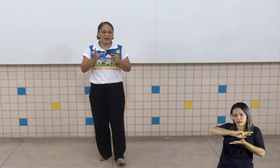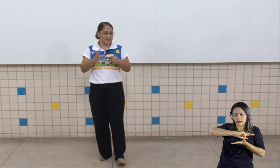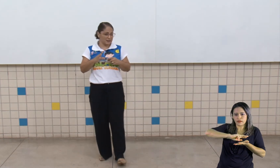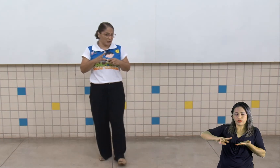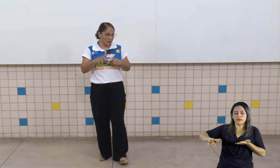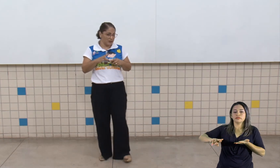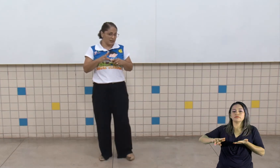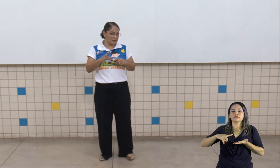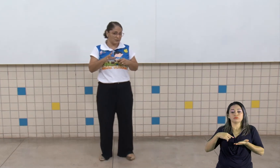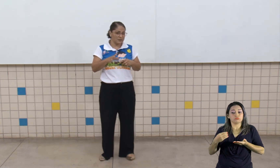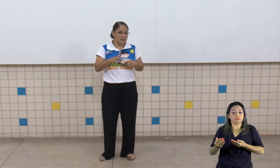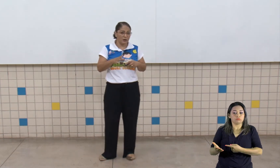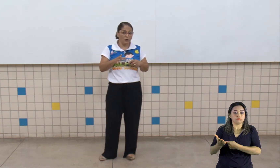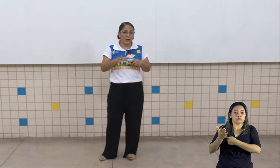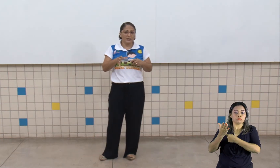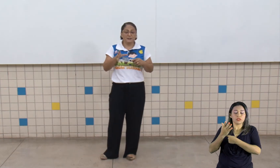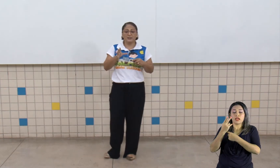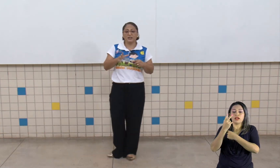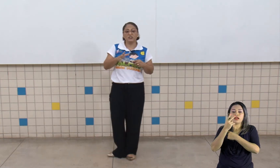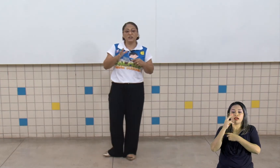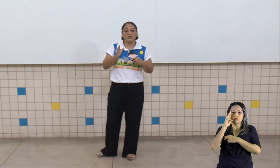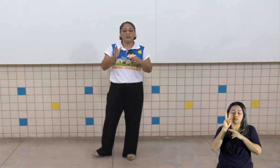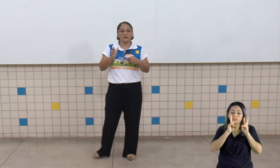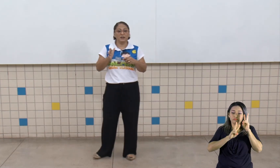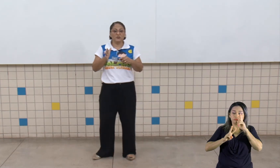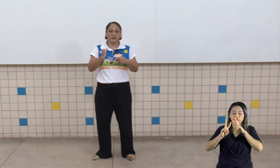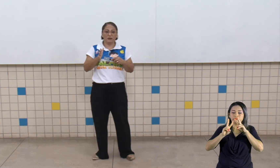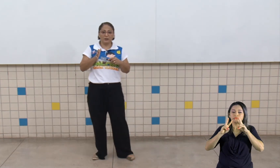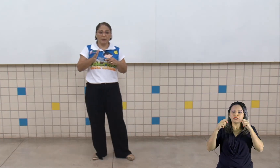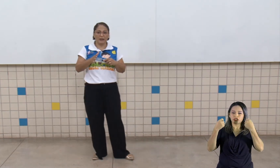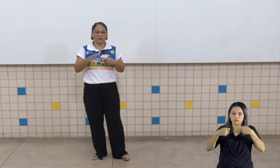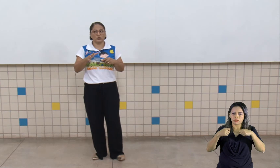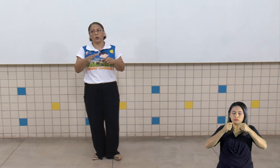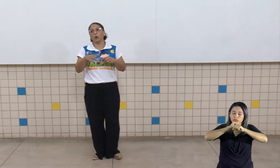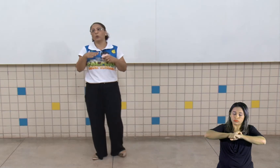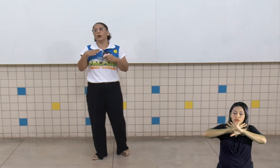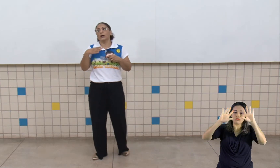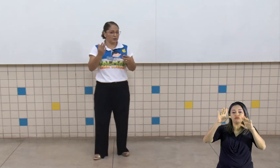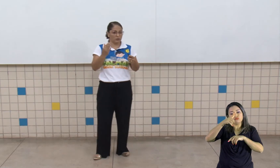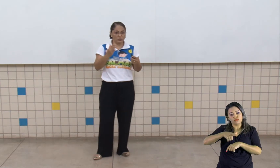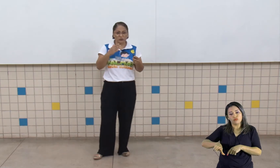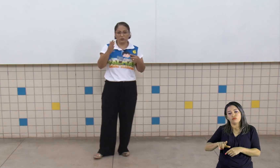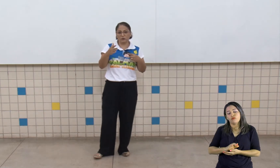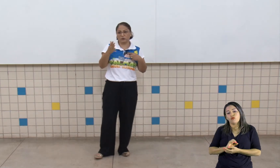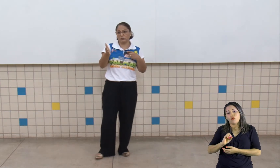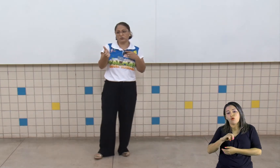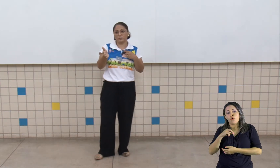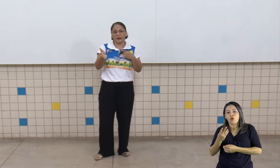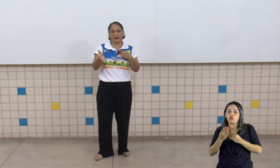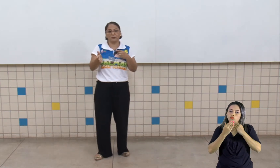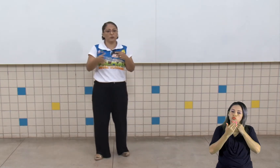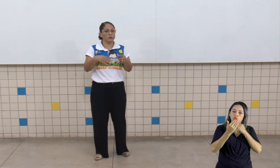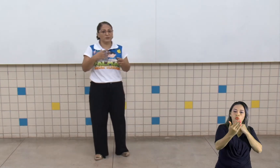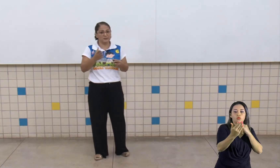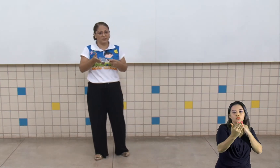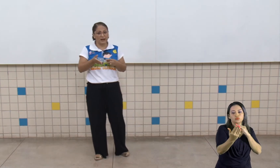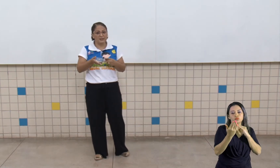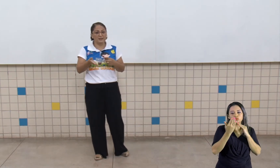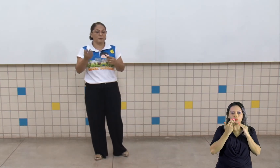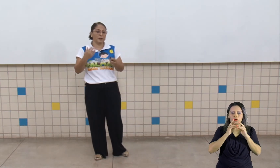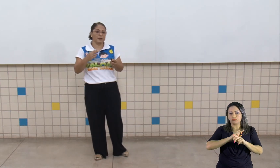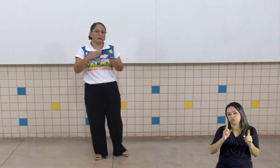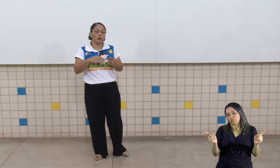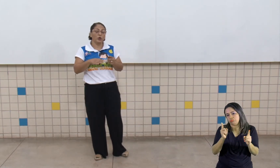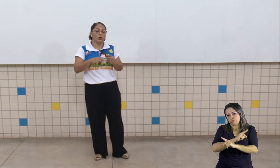poder trazer com que essa visão seja nítida novamente, ou de longe ou de perto, ou